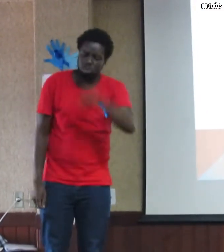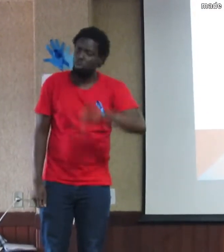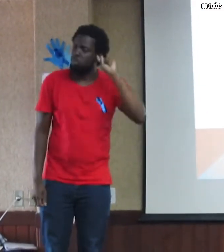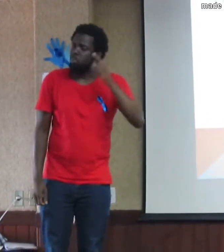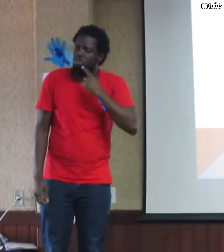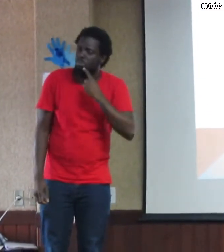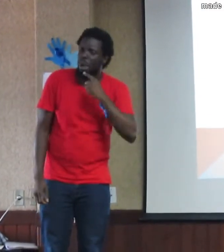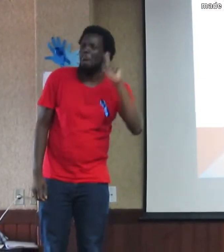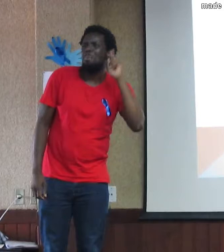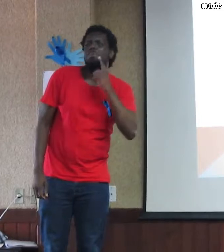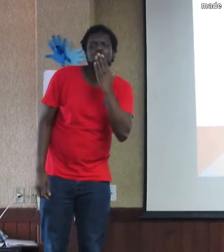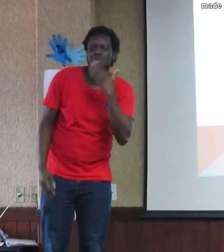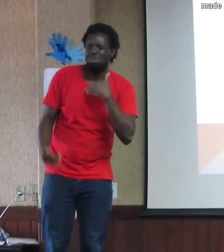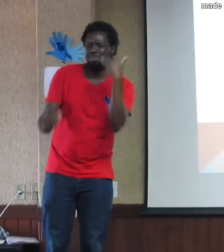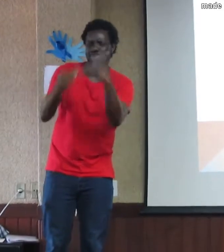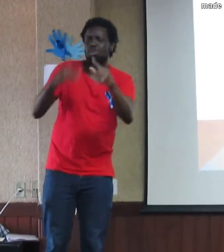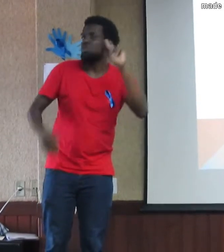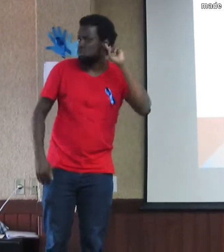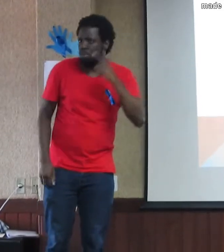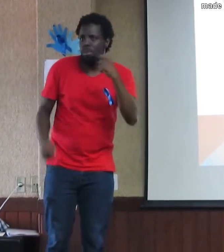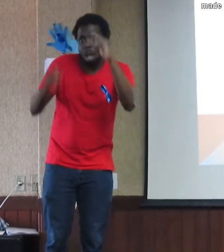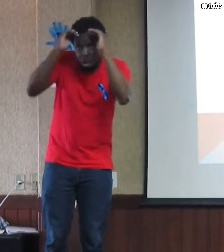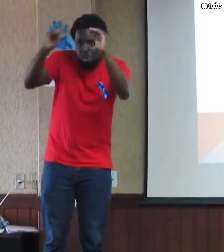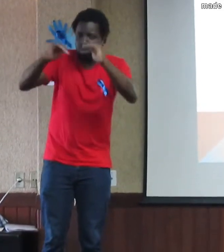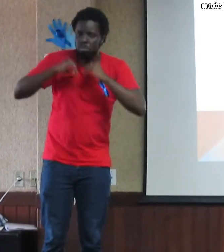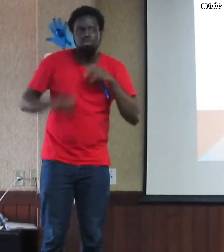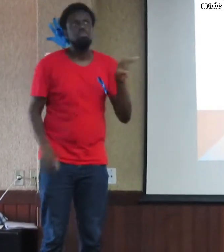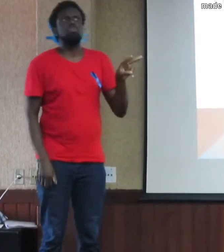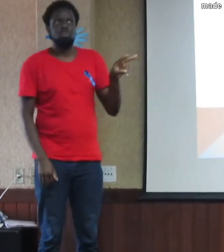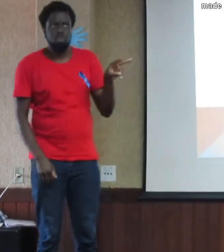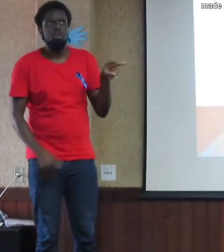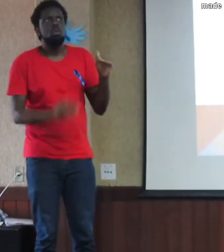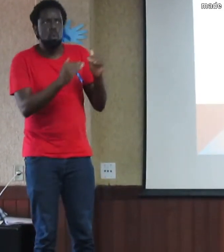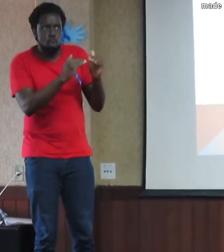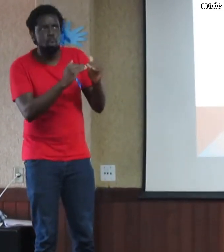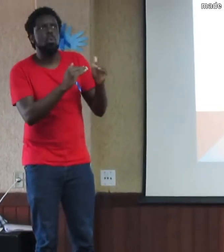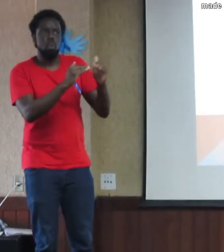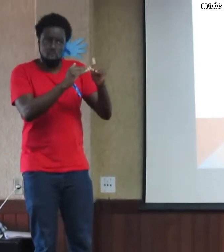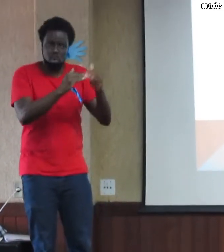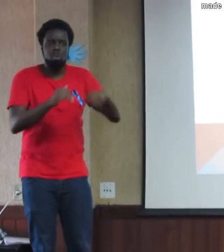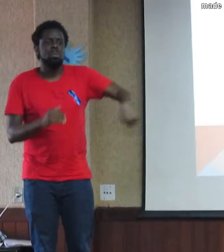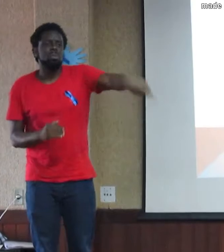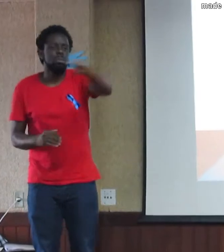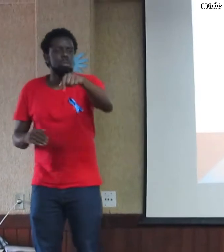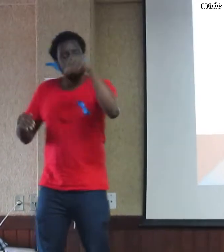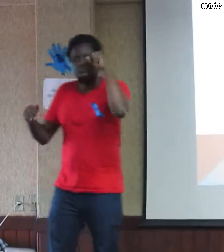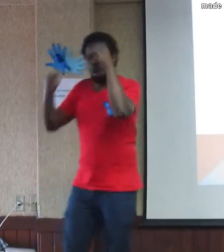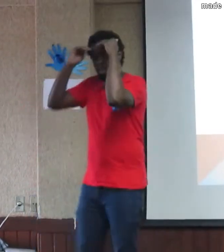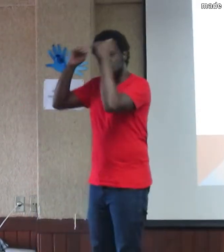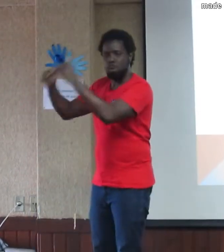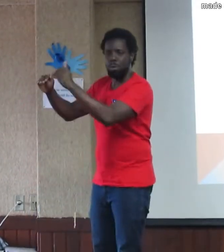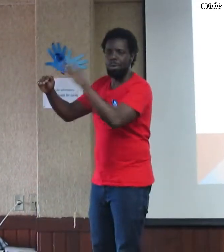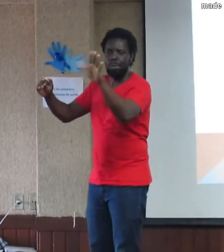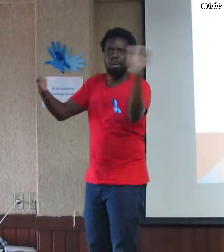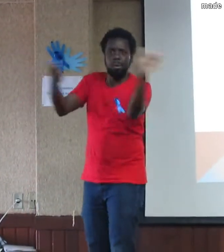ver, coitadinhos por quê? Não tem por que o surdo ser tratado como coitadinho. O surdo é um indivíduo como qualquer outro. E ele precisa ser tratado